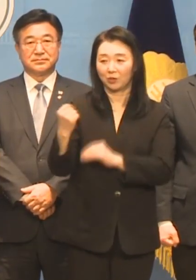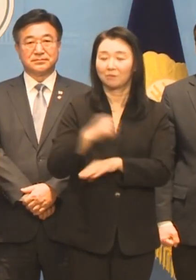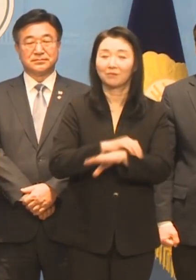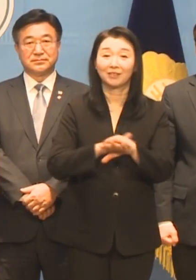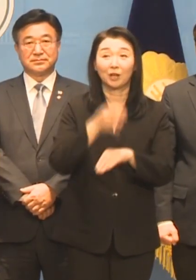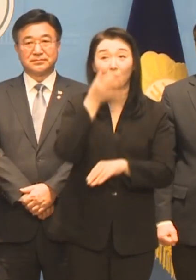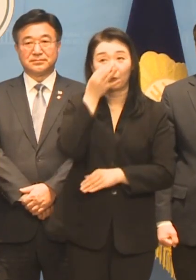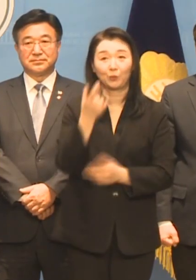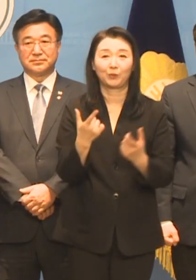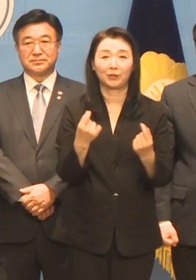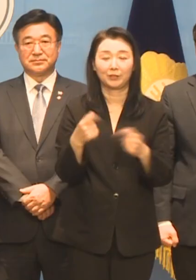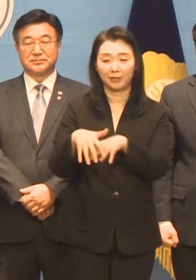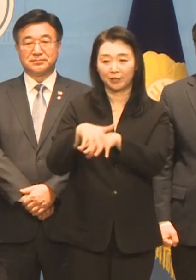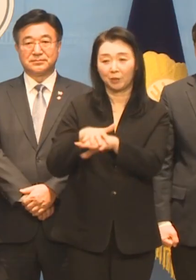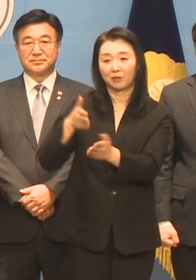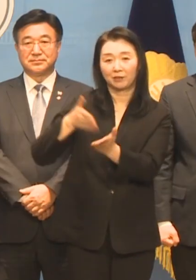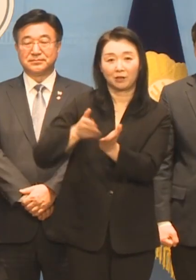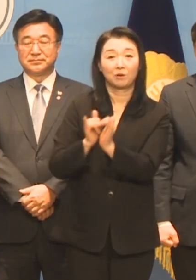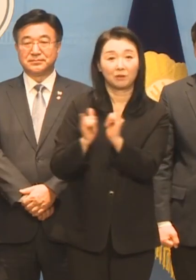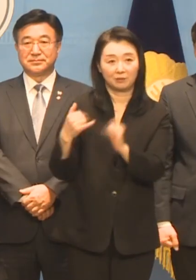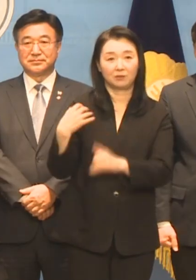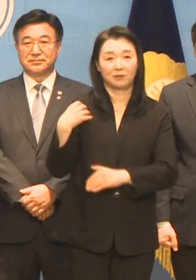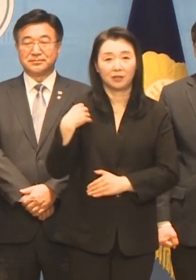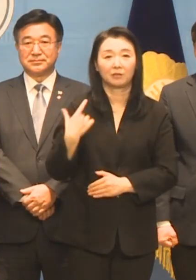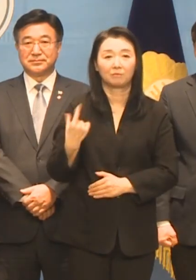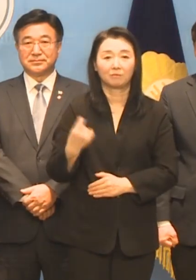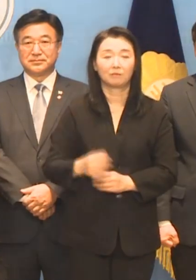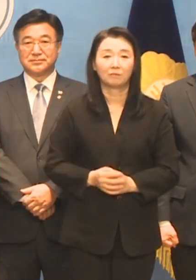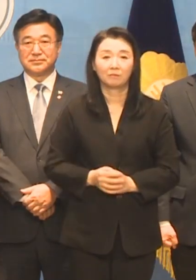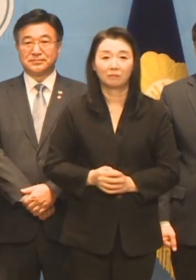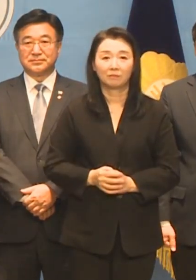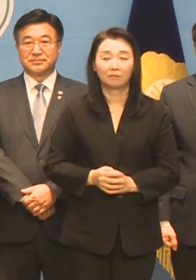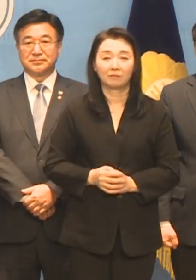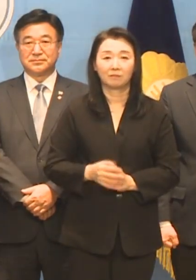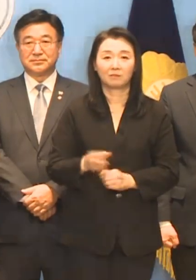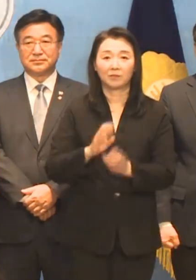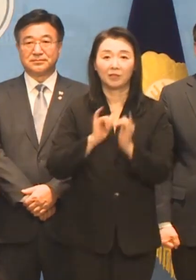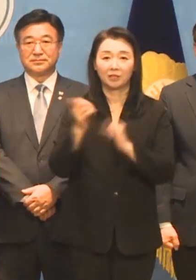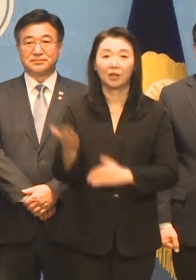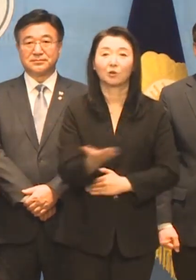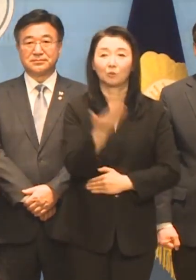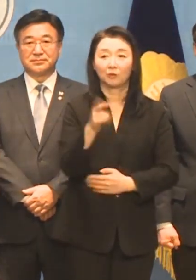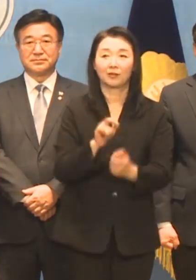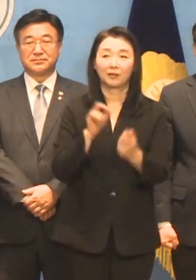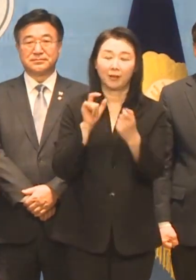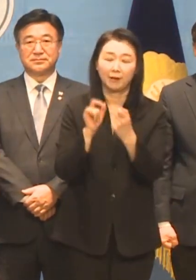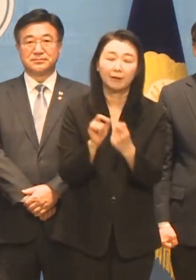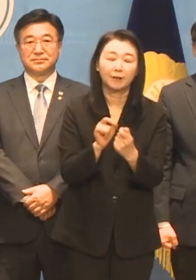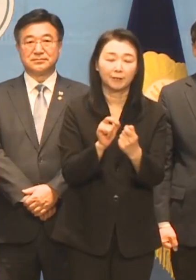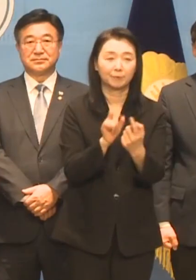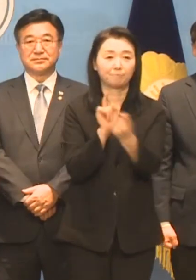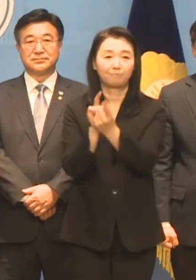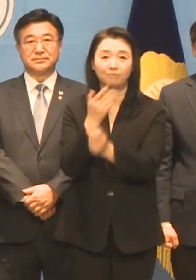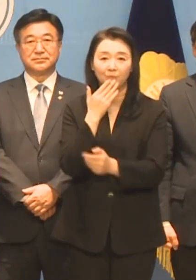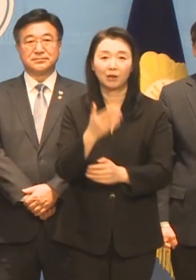계십니다. 캠프의 대변인으로서 우리 언론인 여러분과 가장 가까이에서 호흡하시게 될